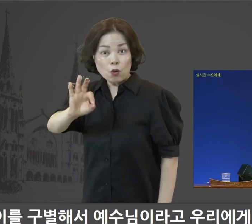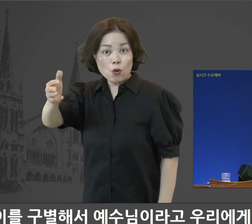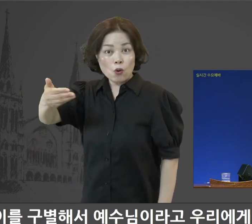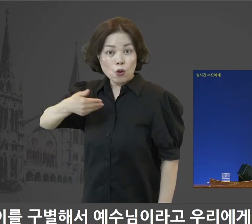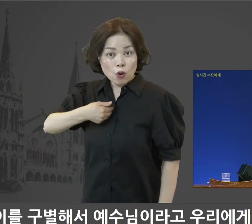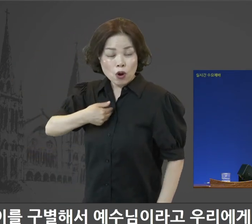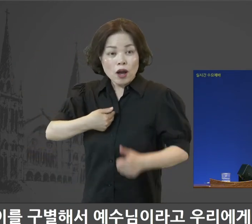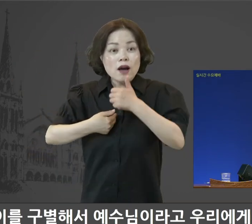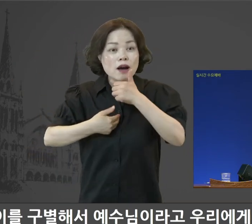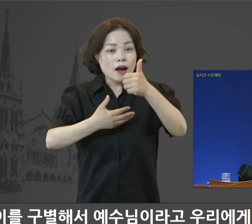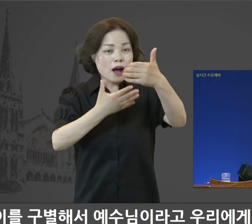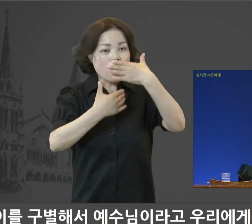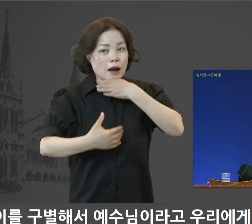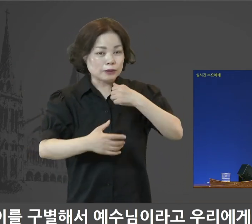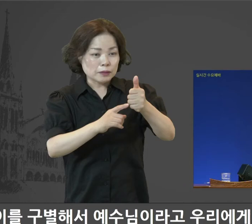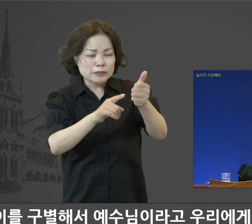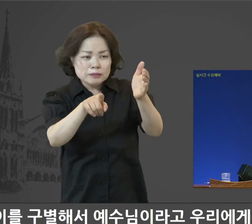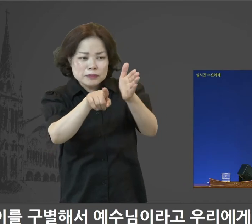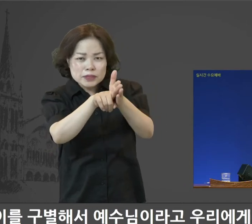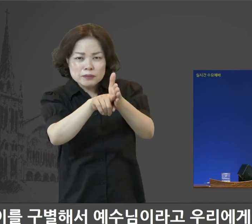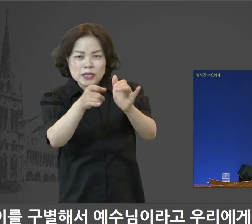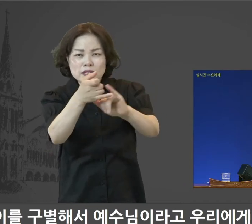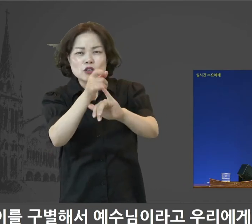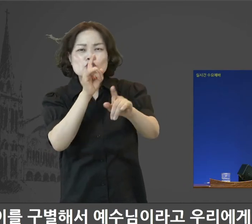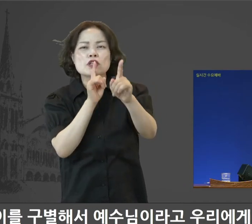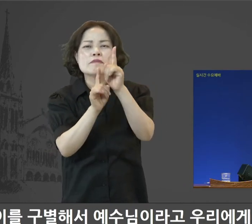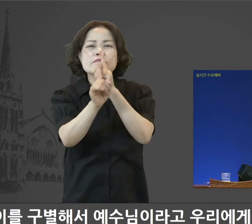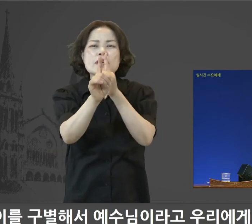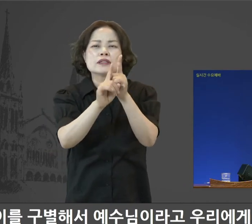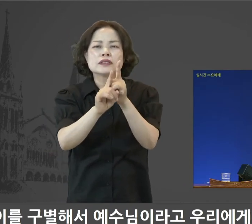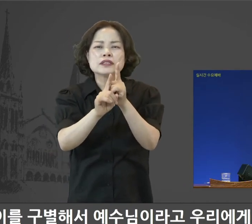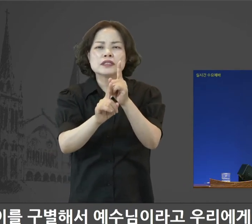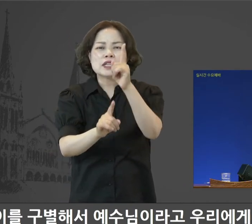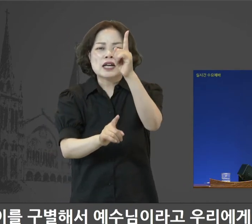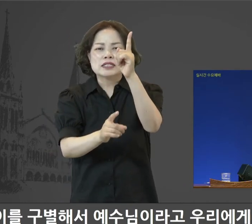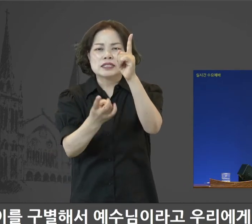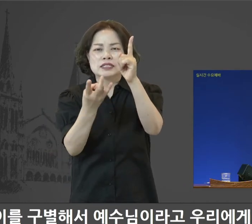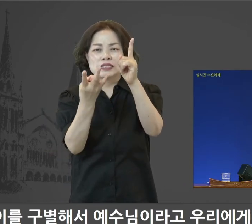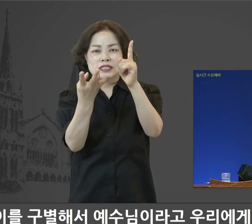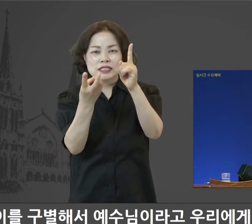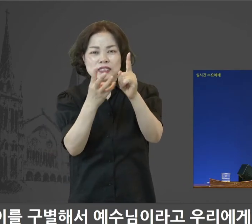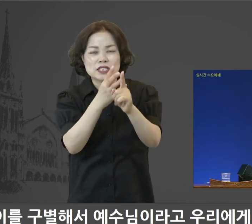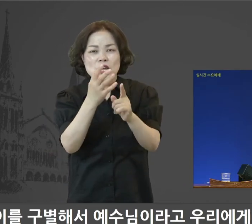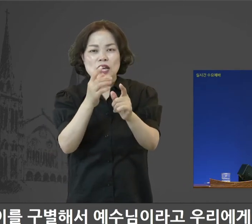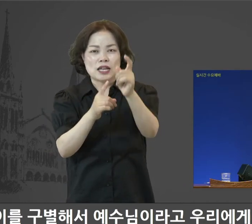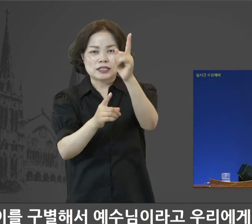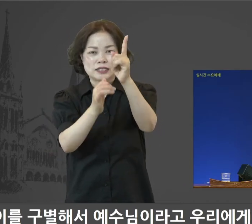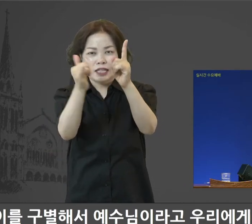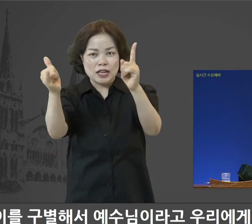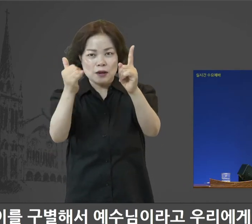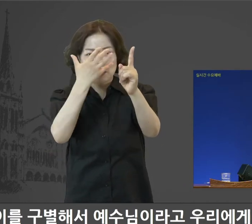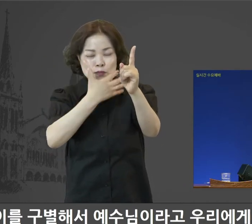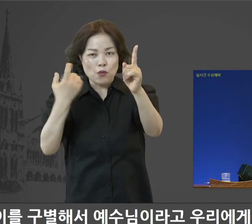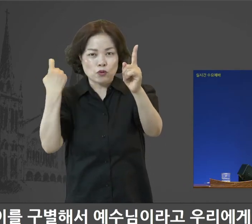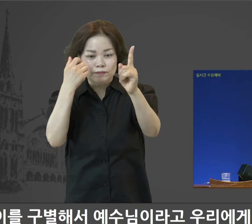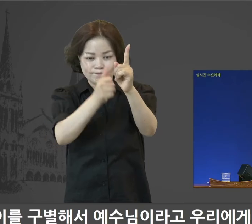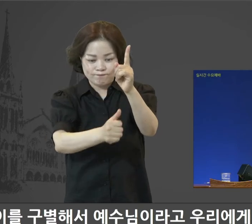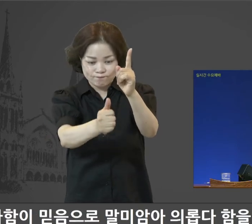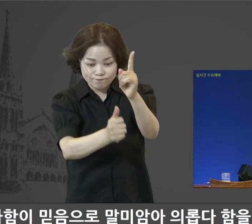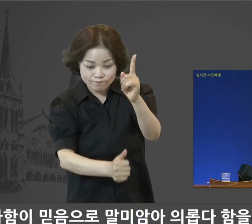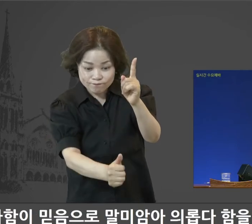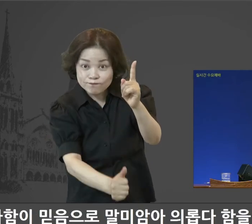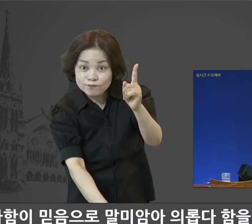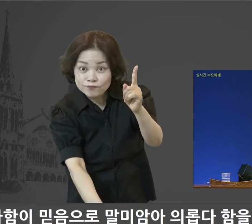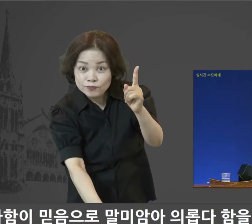그 아브라함이 믿었던 그 약속의 말씀이 바로 한 씨에 대한 말씀, 복음의 말씀이었다라는 것이죠.